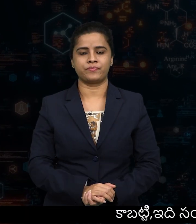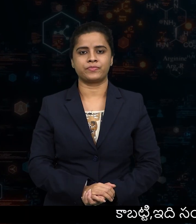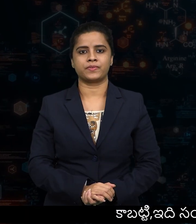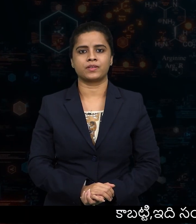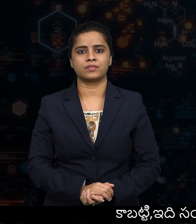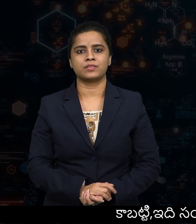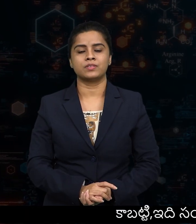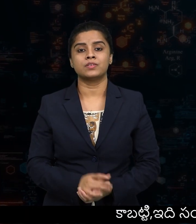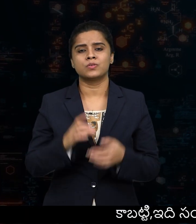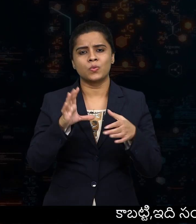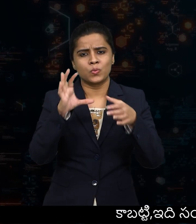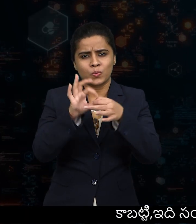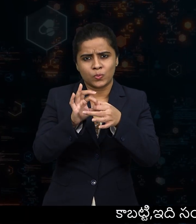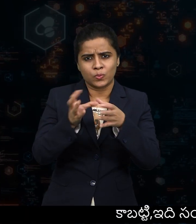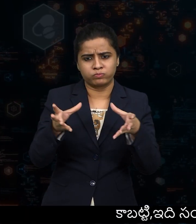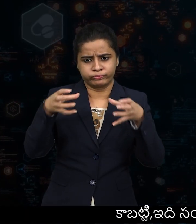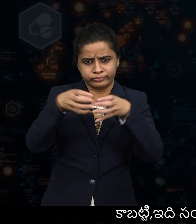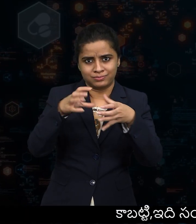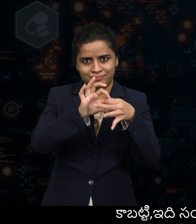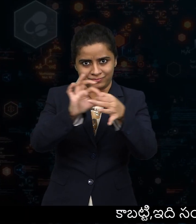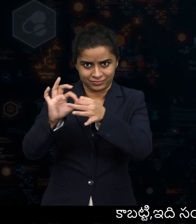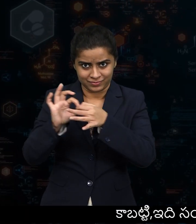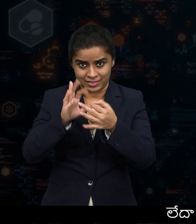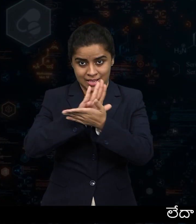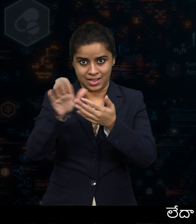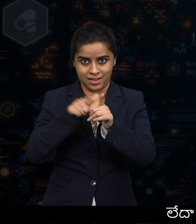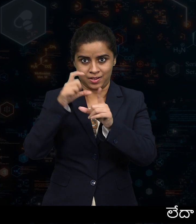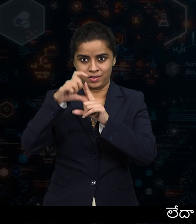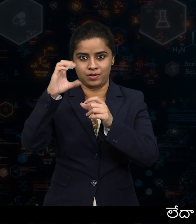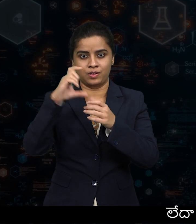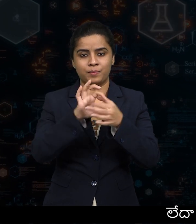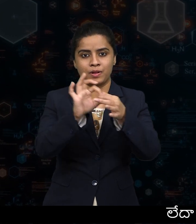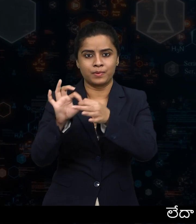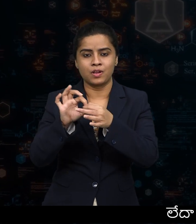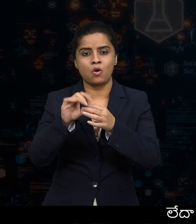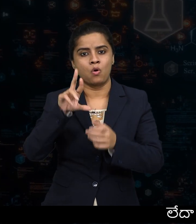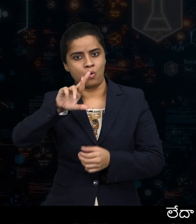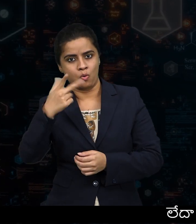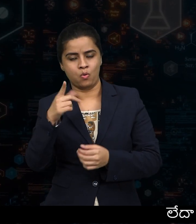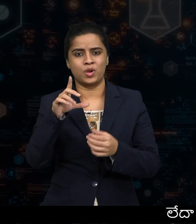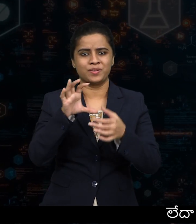కాబట్టి ఇది సంవృత శృంఖల హైడ్రోకార్బన్ లేదా రింగ్ హైడ్రోకార్బన్.